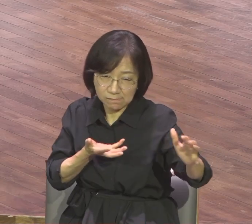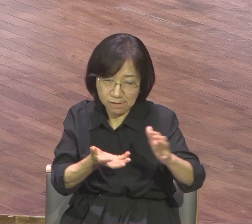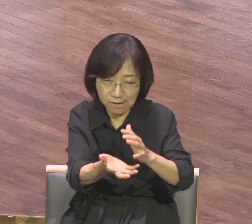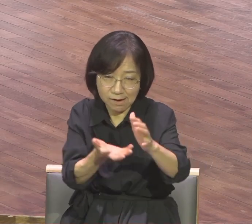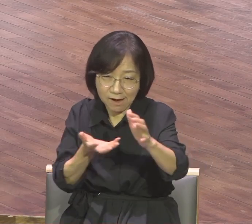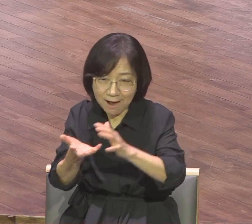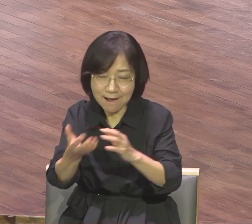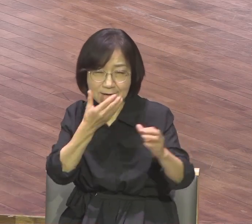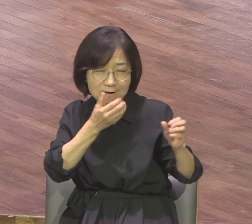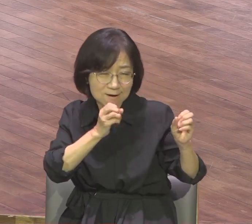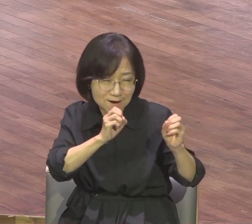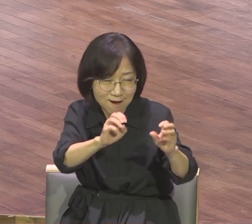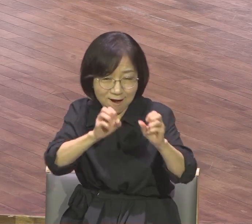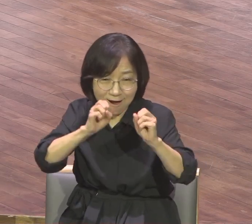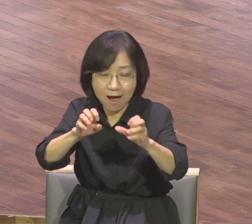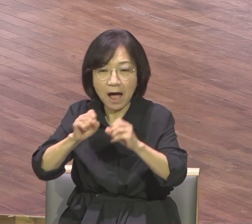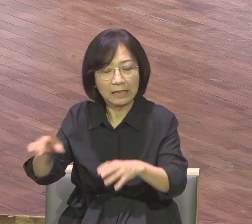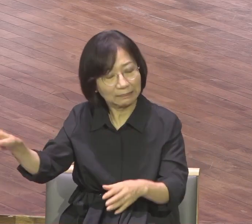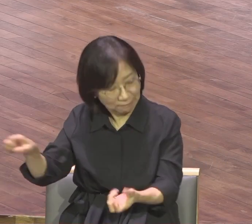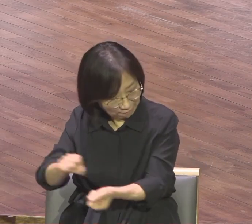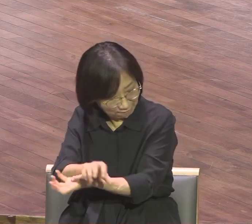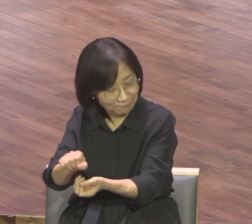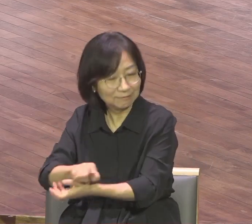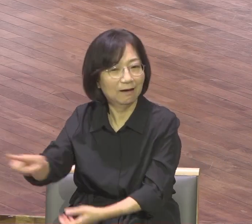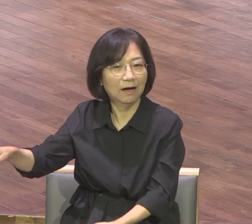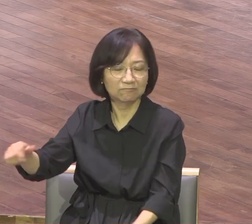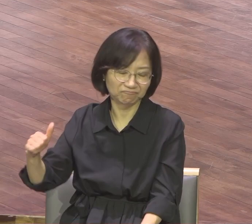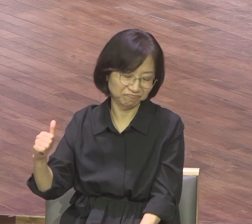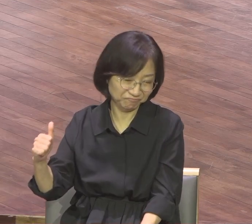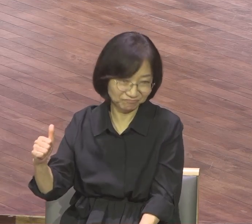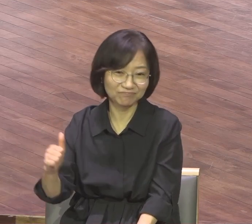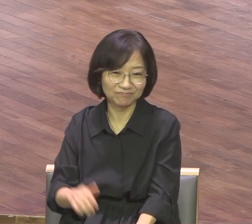있어. 참 뭐 지금 다민족은 지금 그